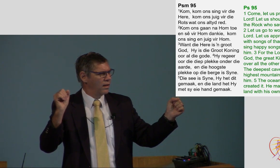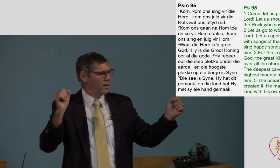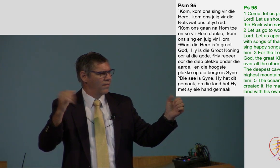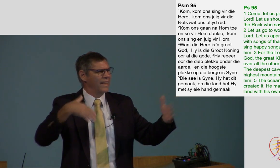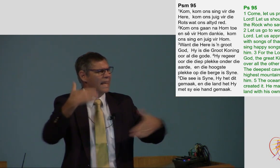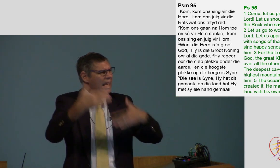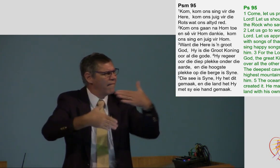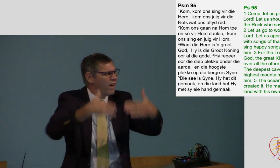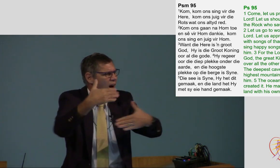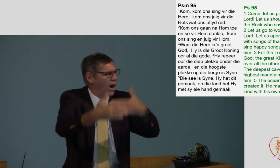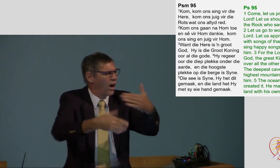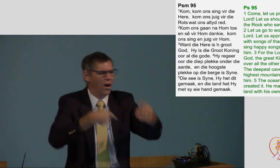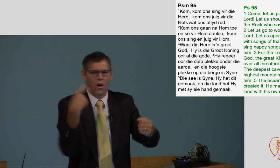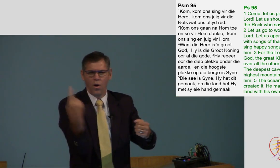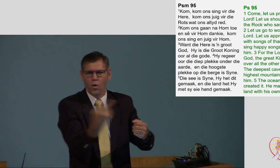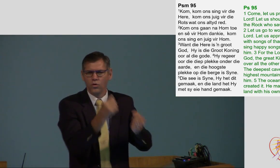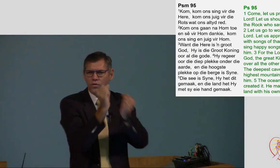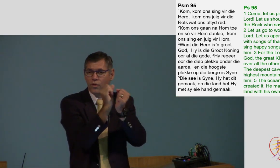wat ewig ons verlosser,